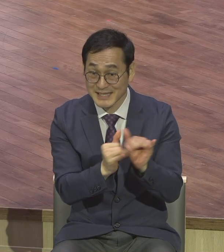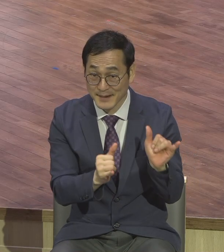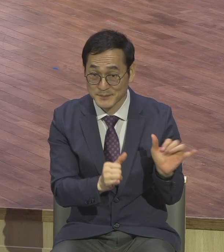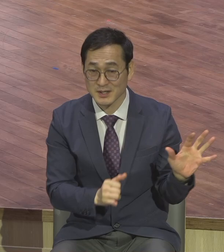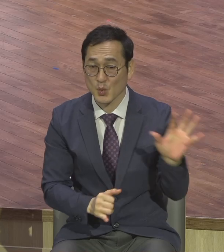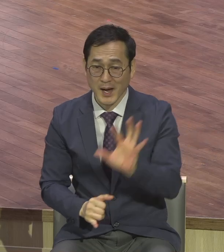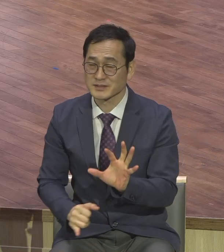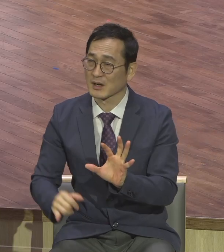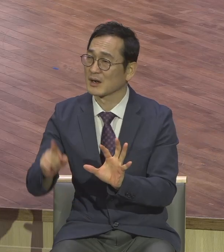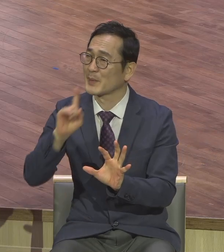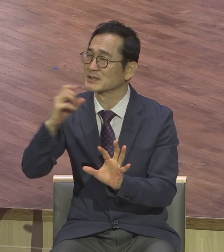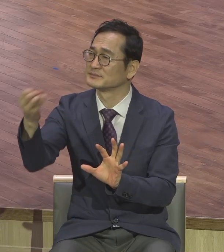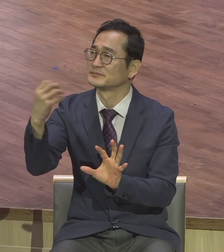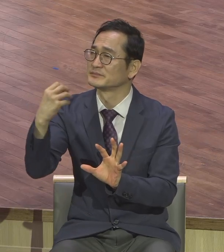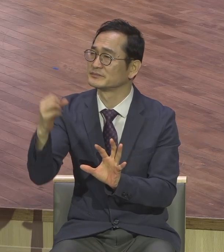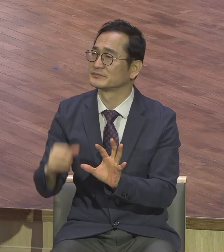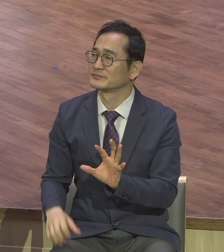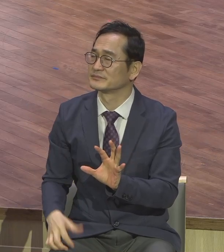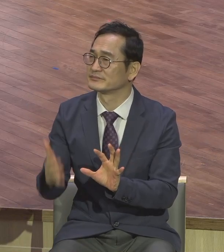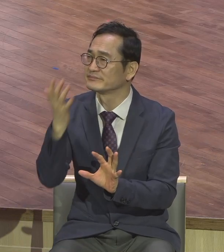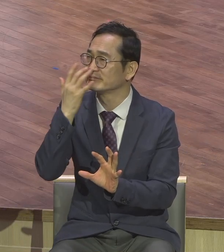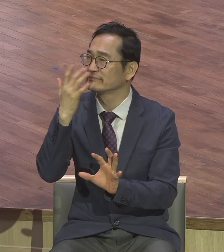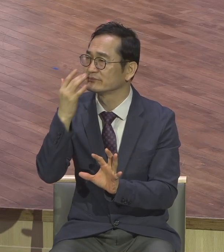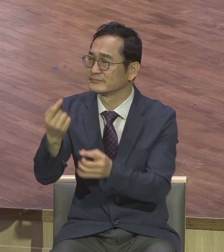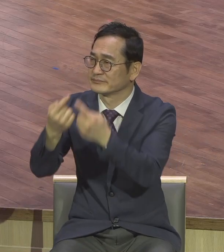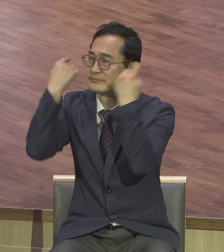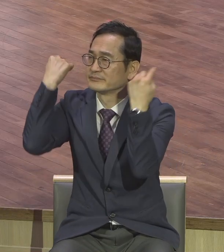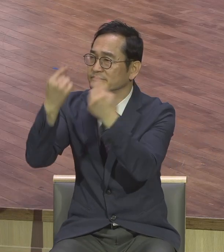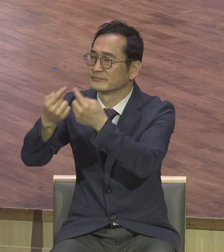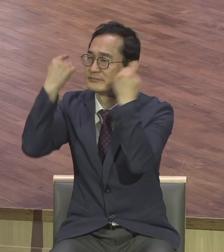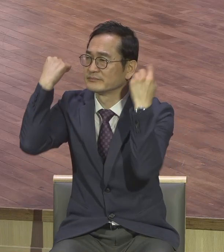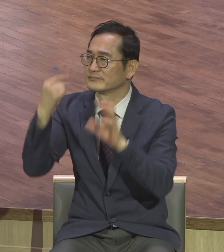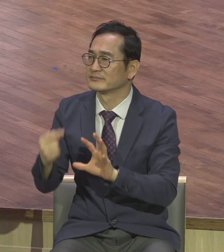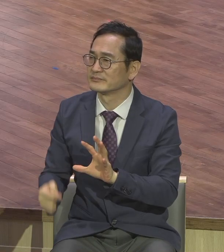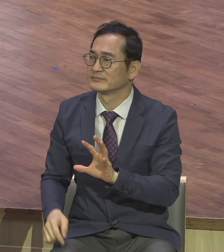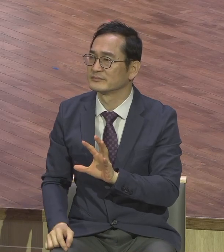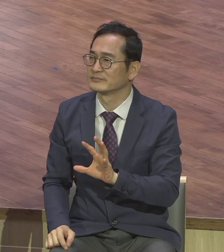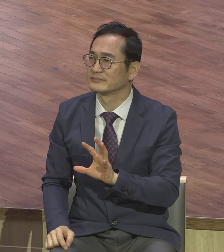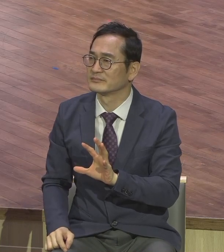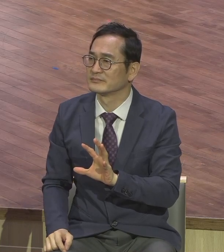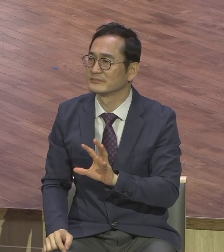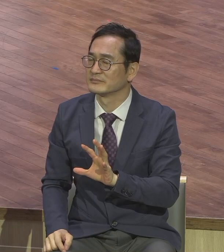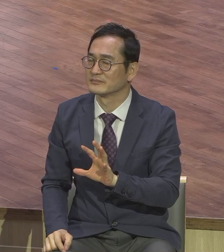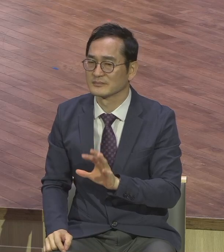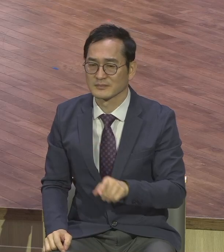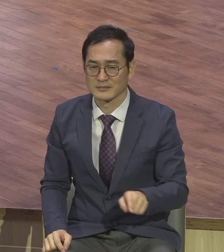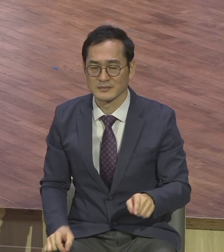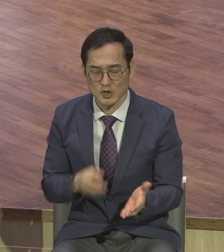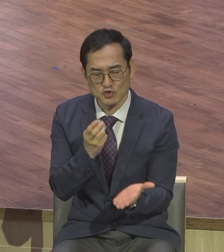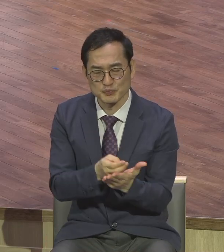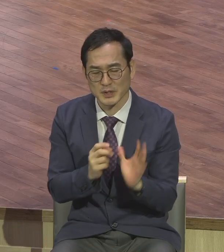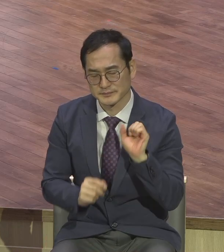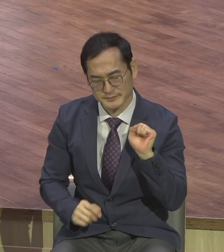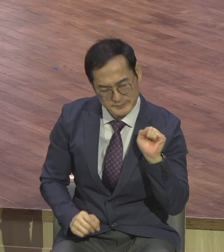하고, 훈련도 안 받고, 불신, 막이 눈으로 확 바뀌어버려요.